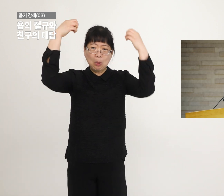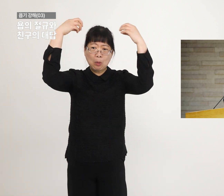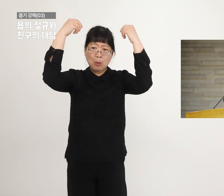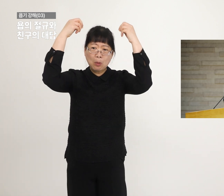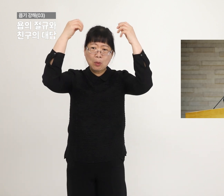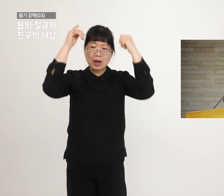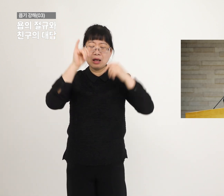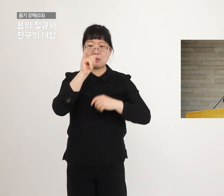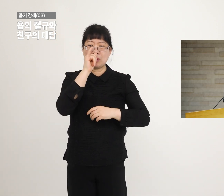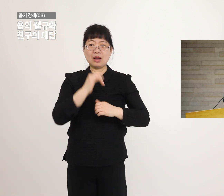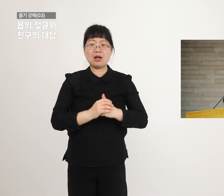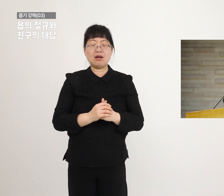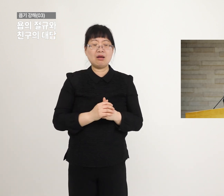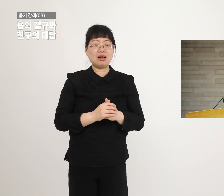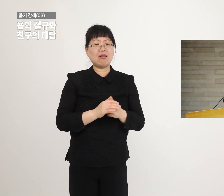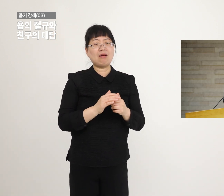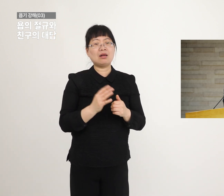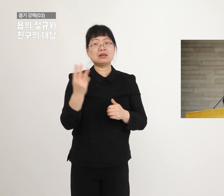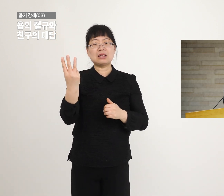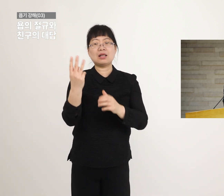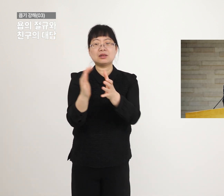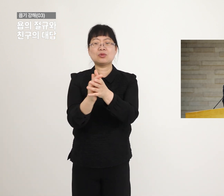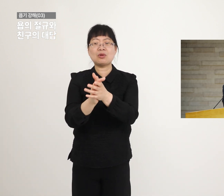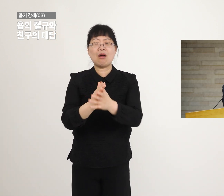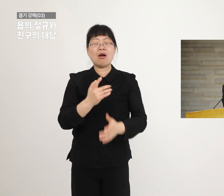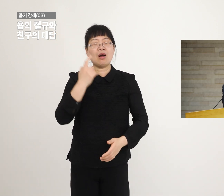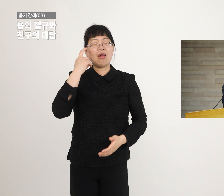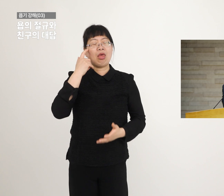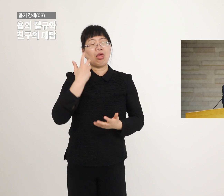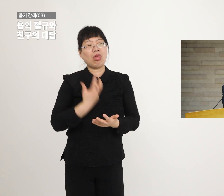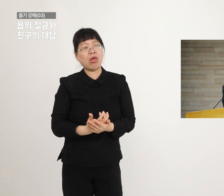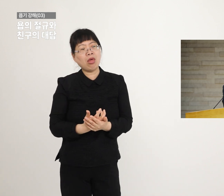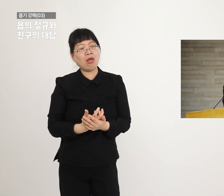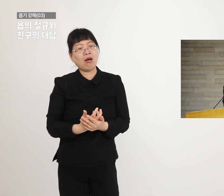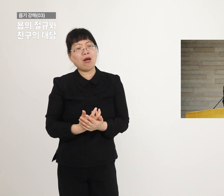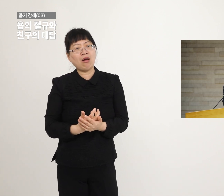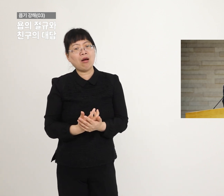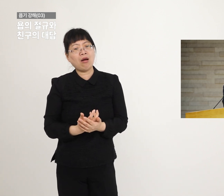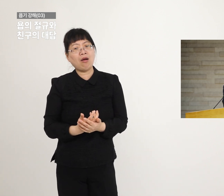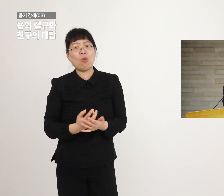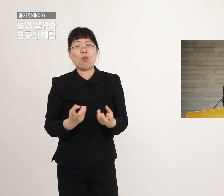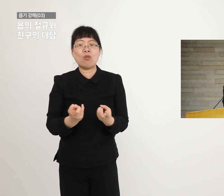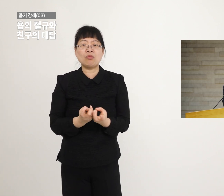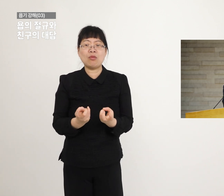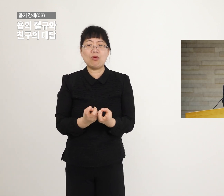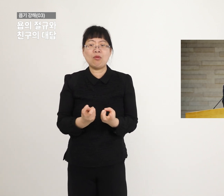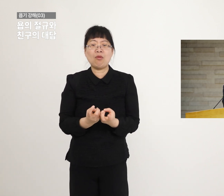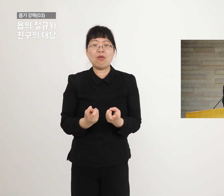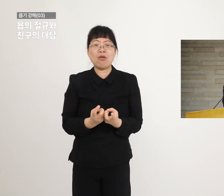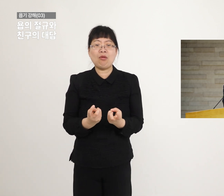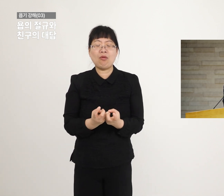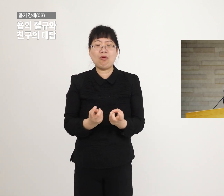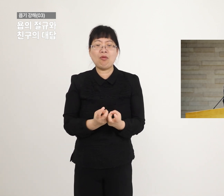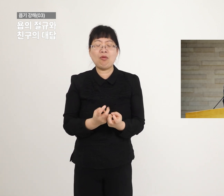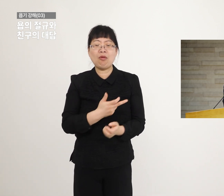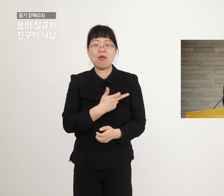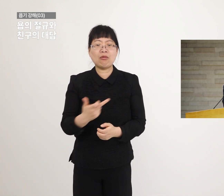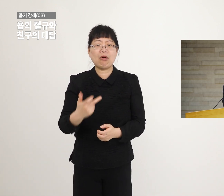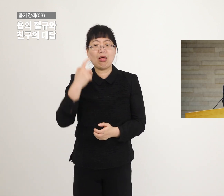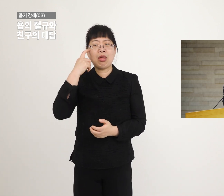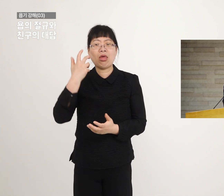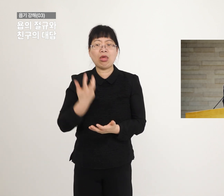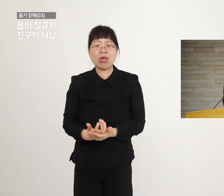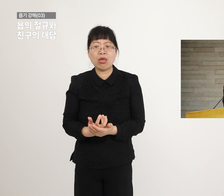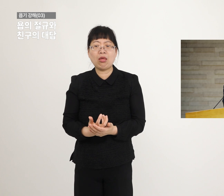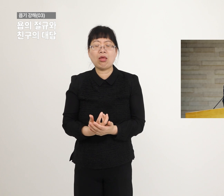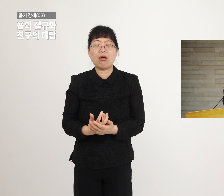친구들이 충격을 받은 거예요. 어떻게 이럴 수가 있나. 너무너무 큰 충격을